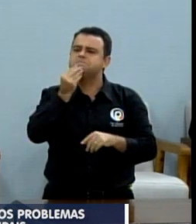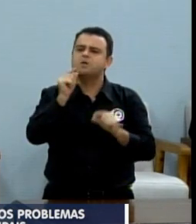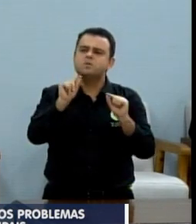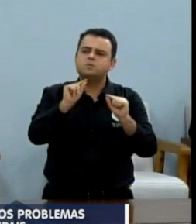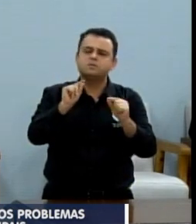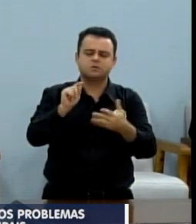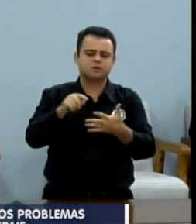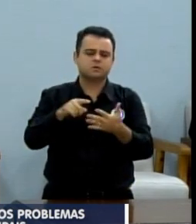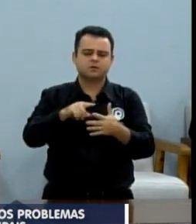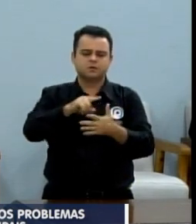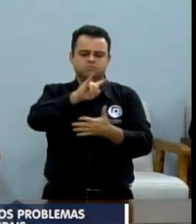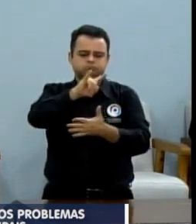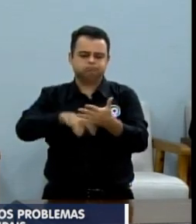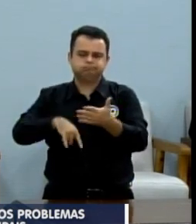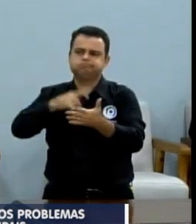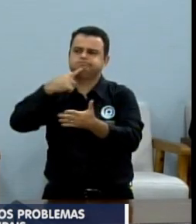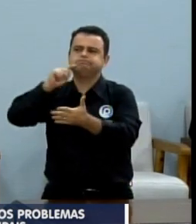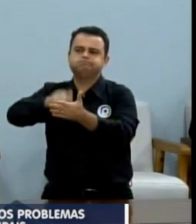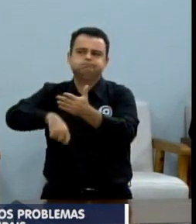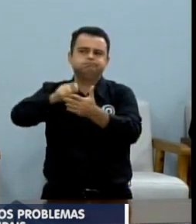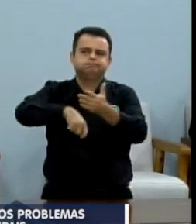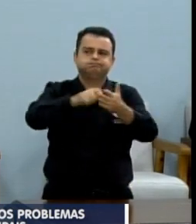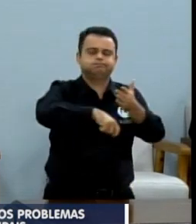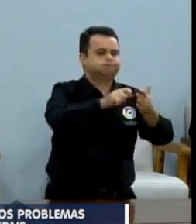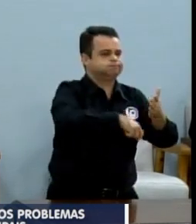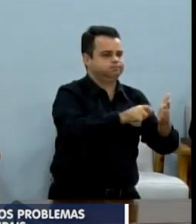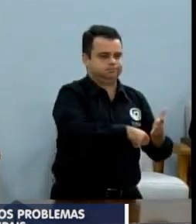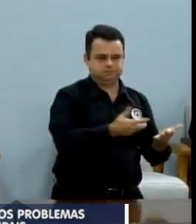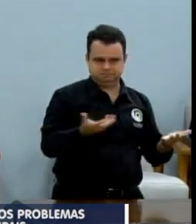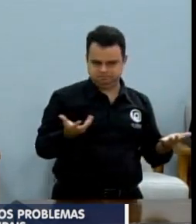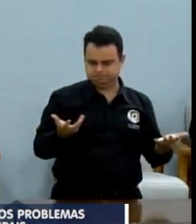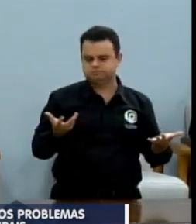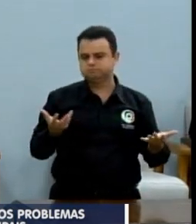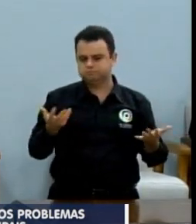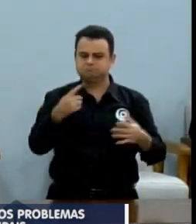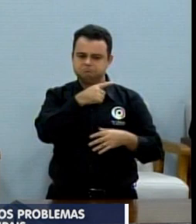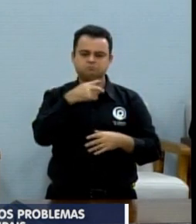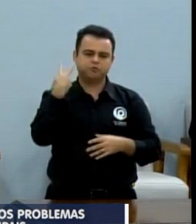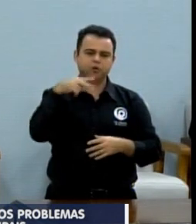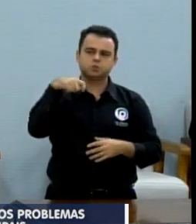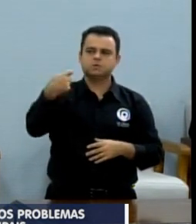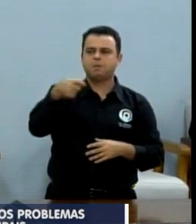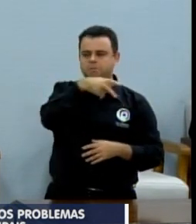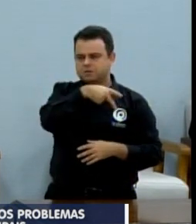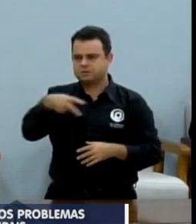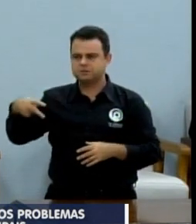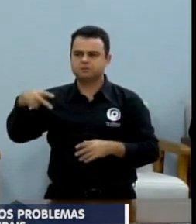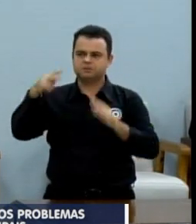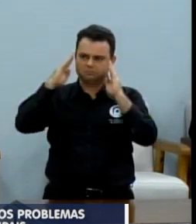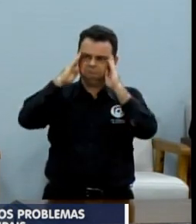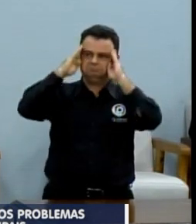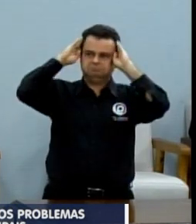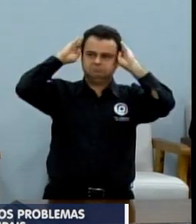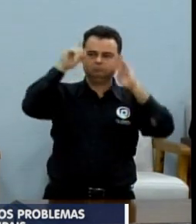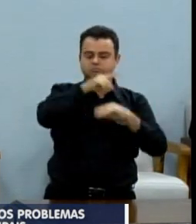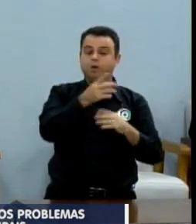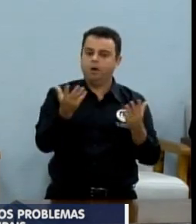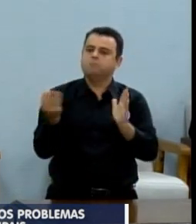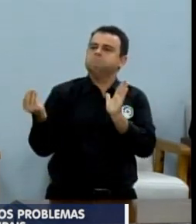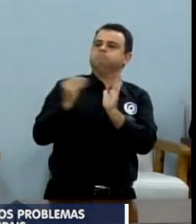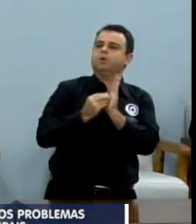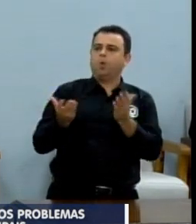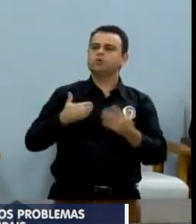até que o presidente da casa Achou por bem e foi a medida mais adequada de incluir na pauta de hoje